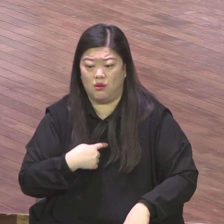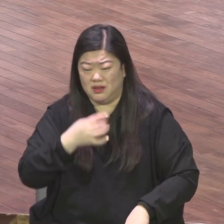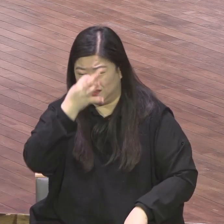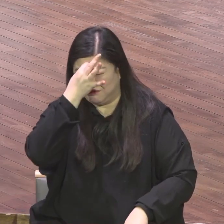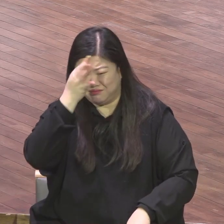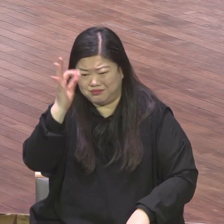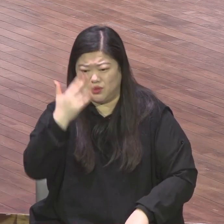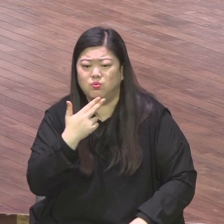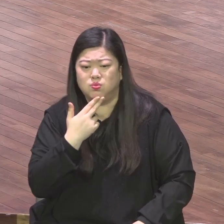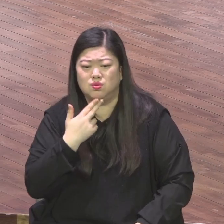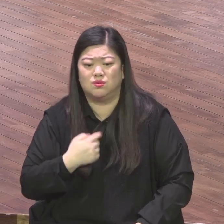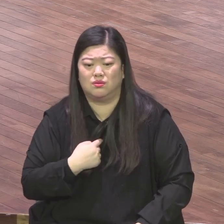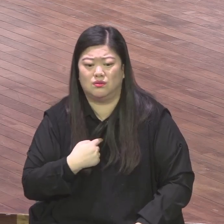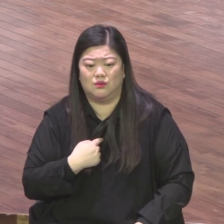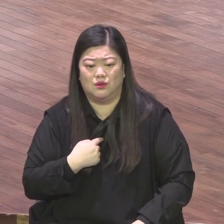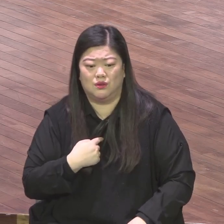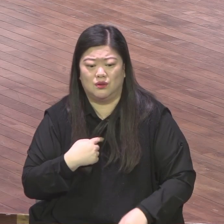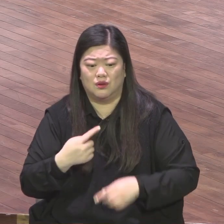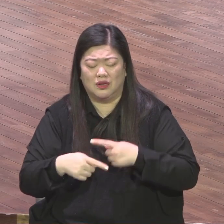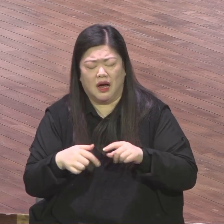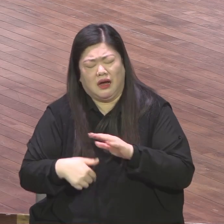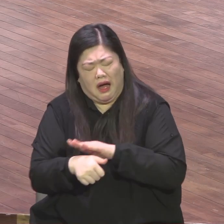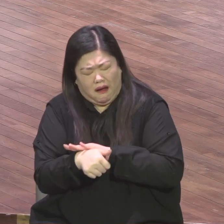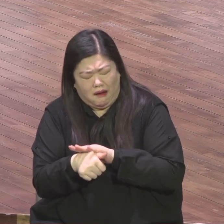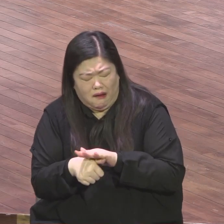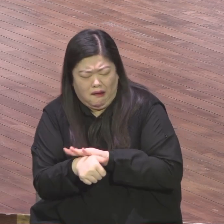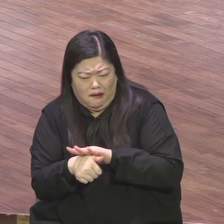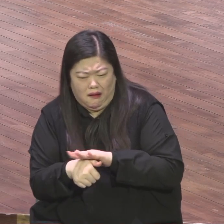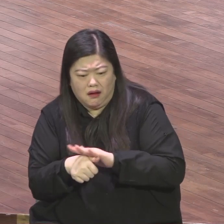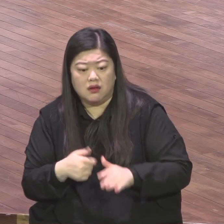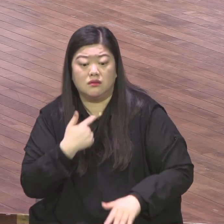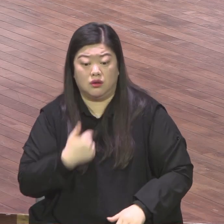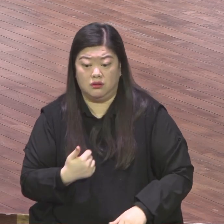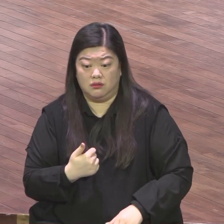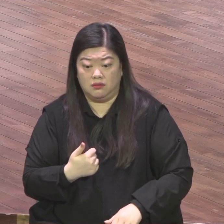성령이 역사하시니까 매일 기도하니까